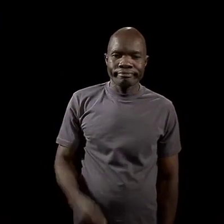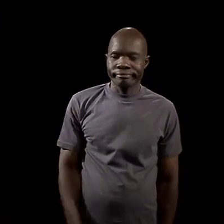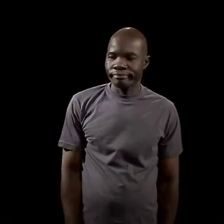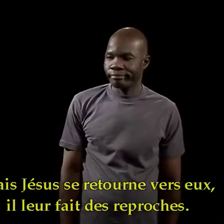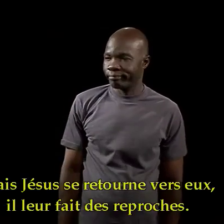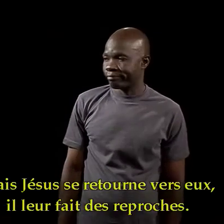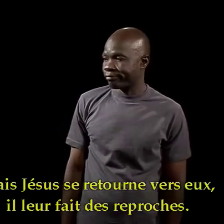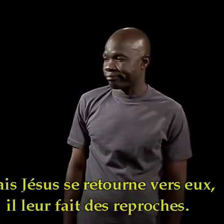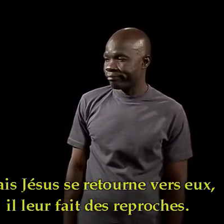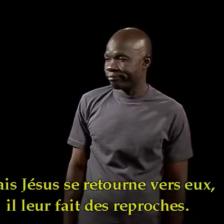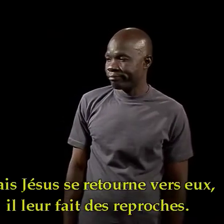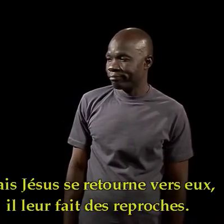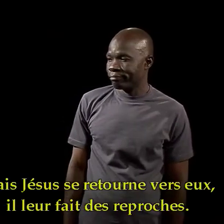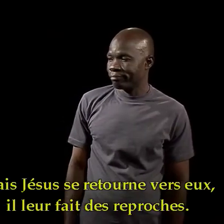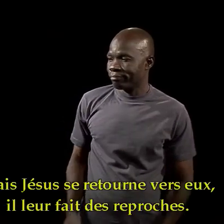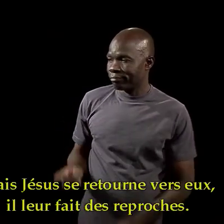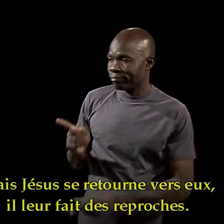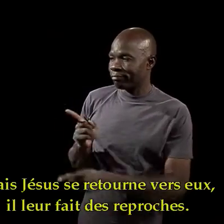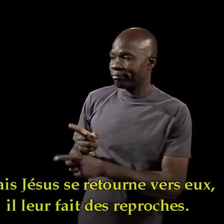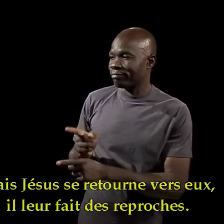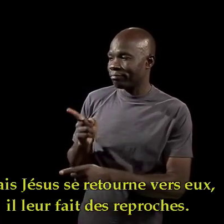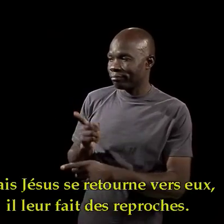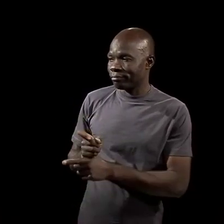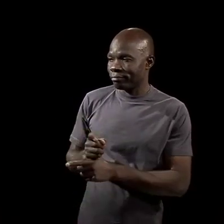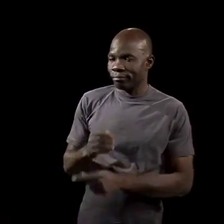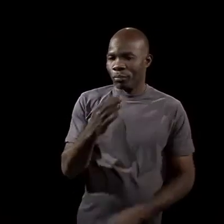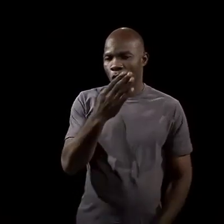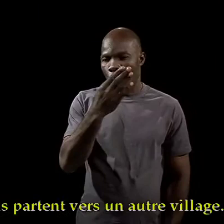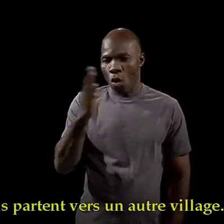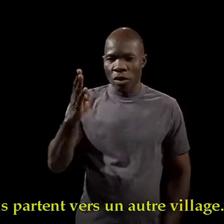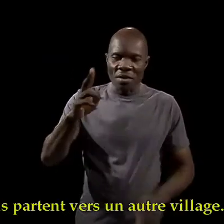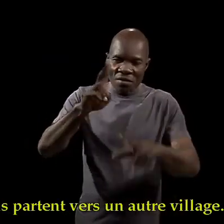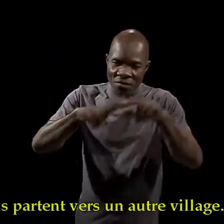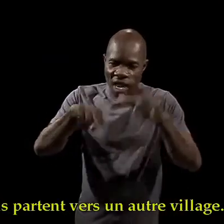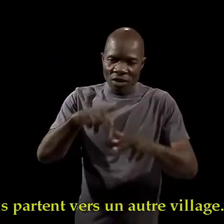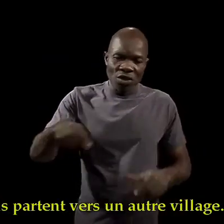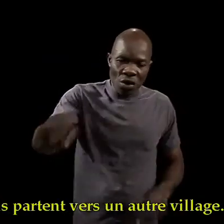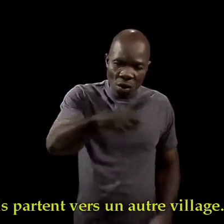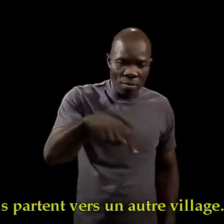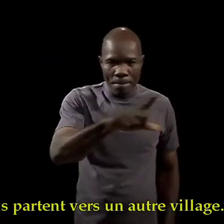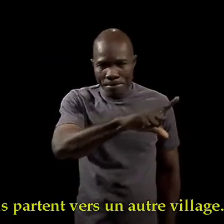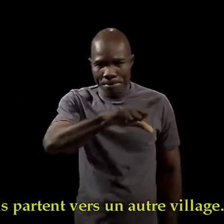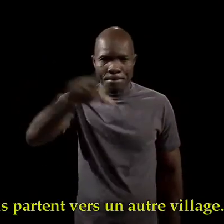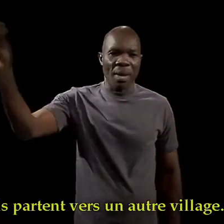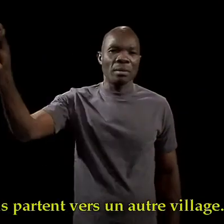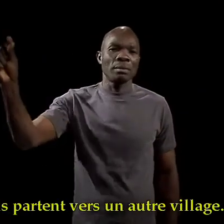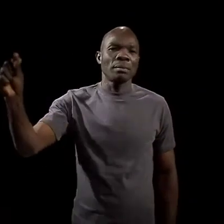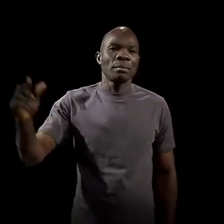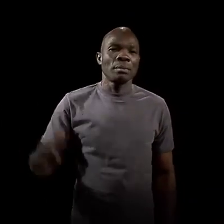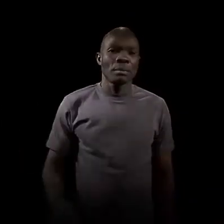Mais Jésus se retourne vers eux, il leur fait des reproches, et ils partent vers un autre village.